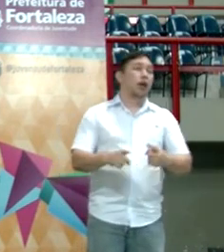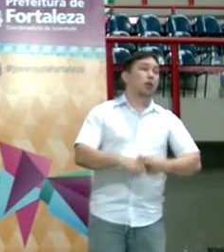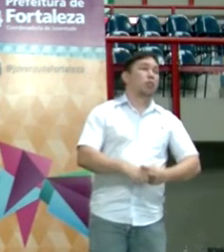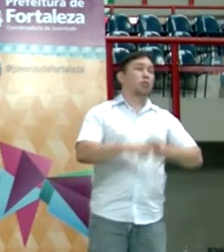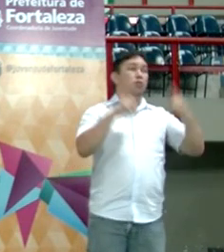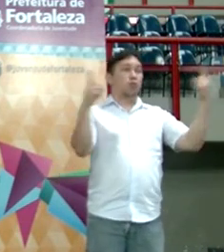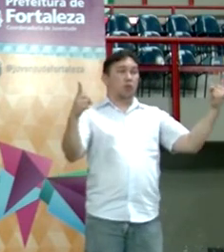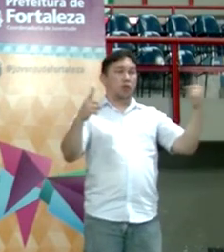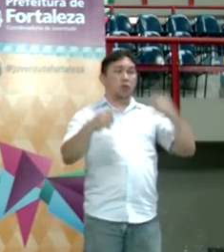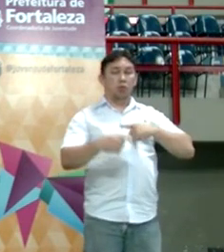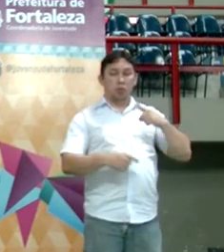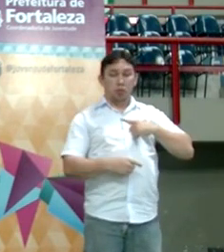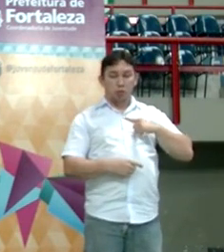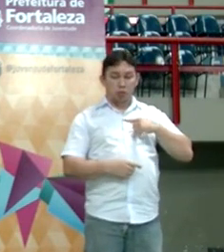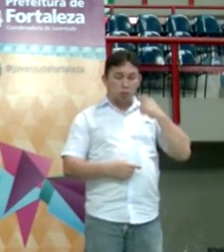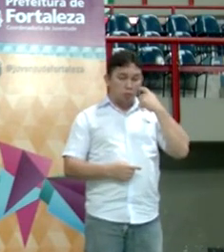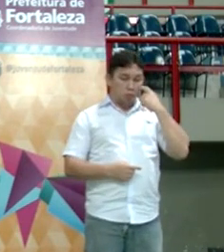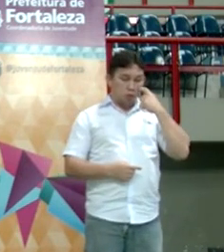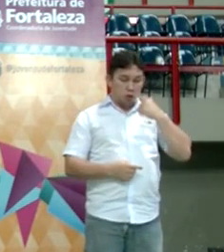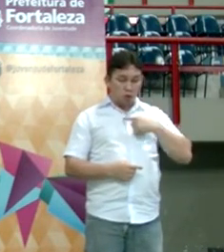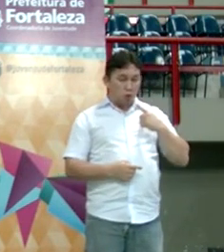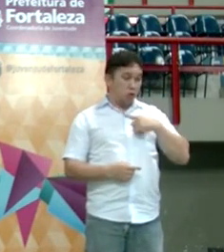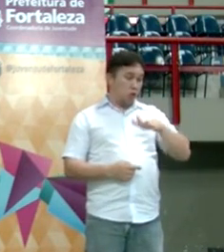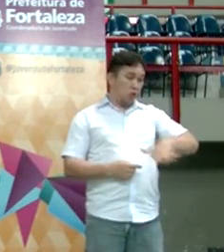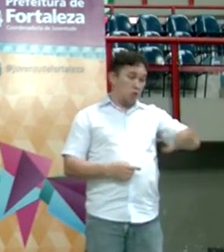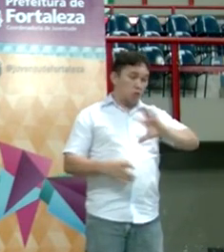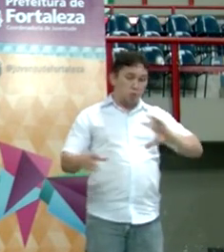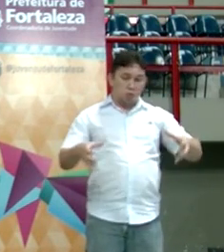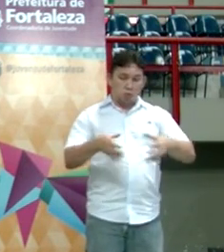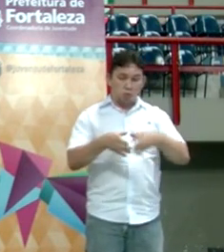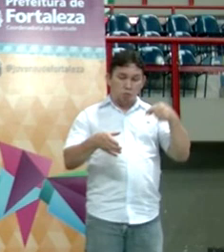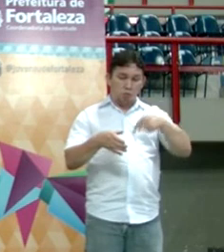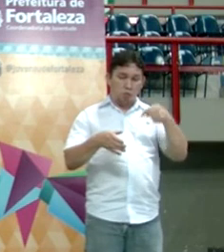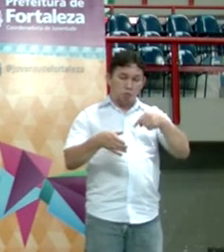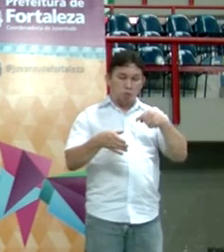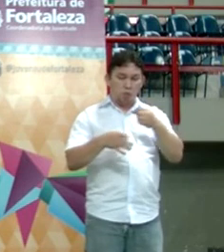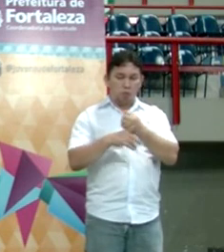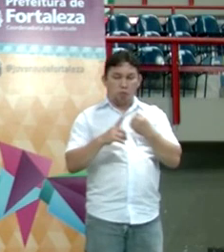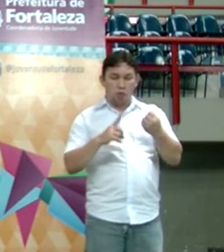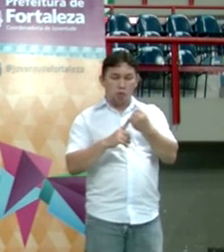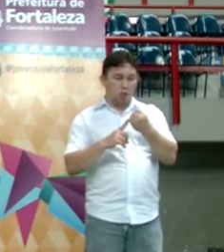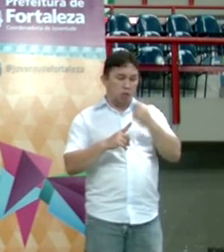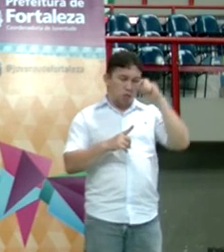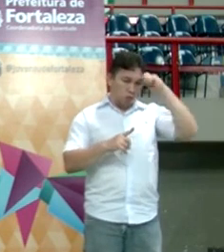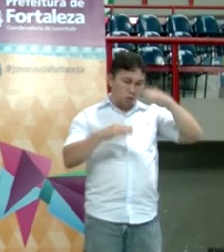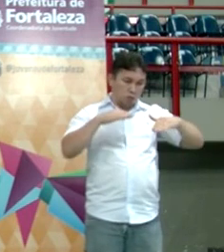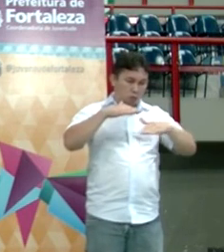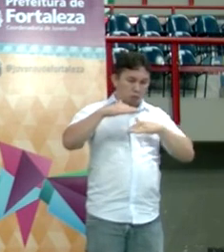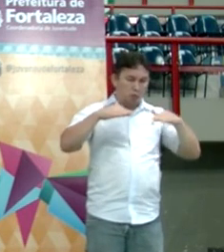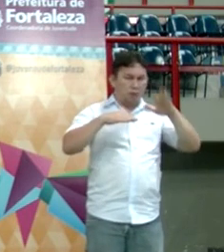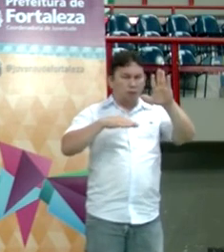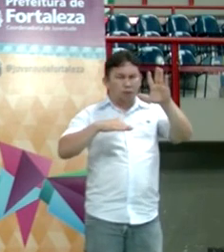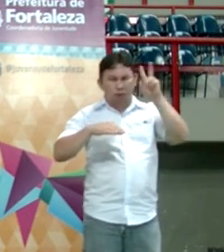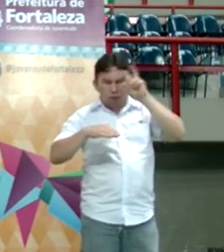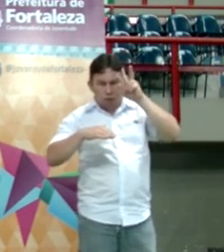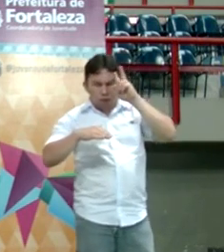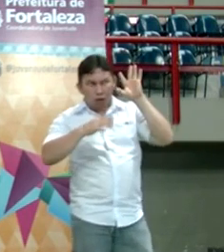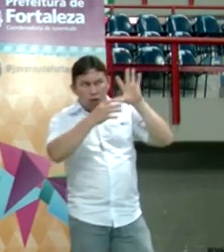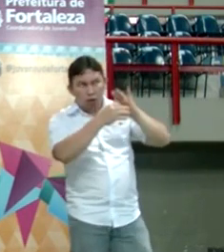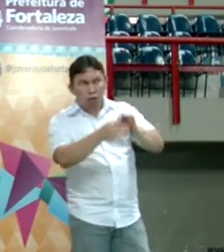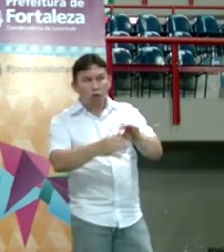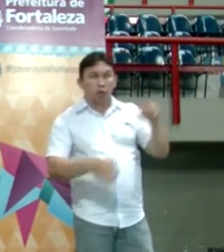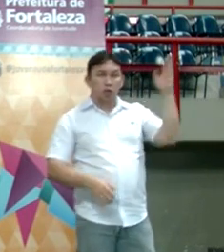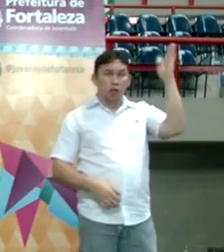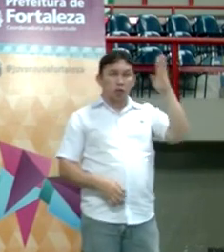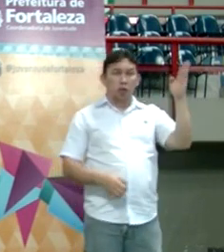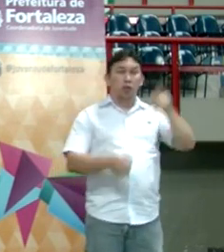Mas o muro social mantém metade da população negra abaixo da linha de pobreza. Aí eu faço só aquele resgate na sua memória. Jovem, o